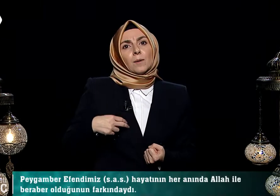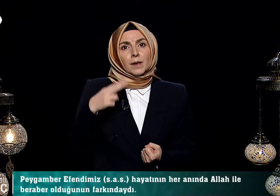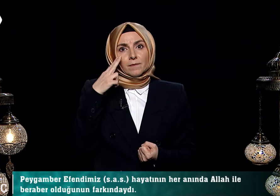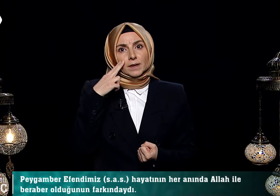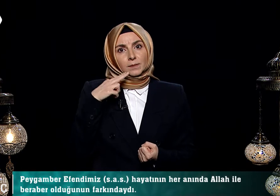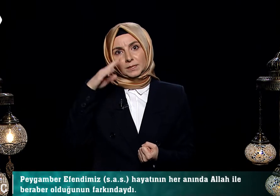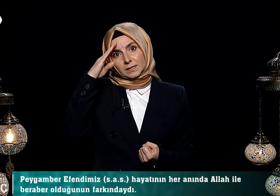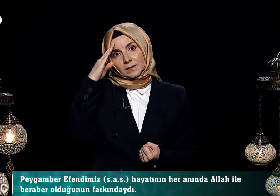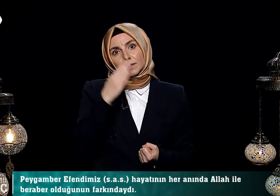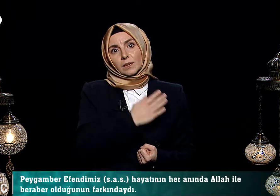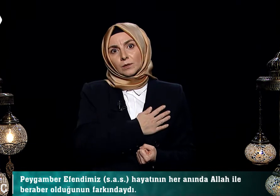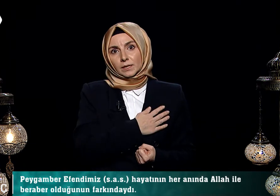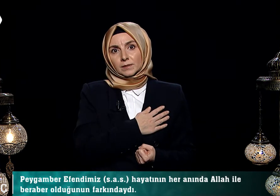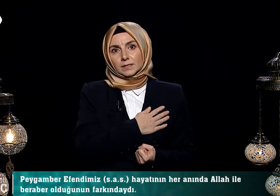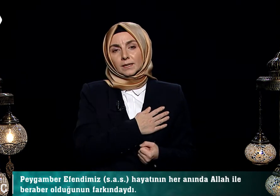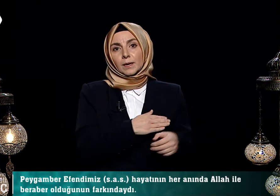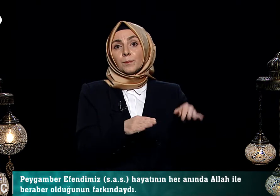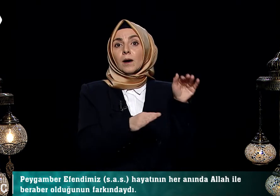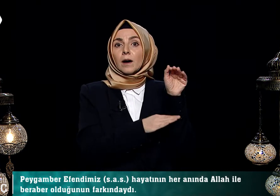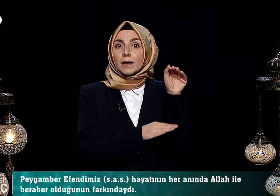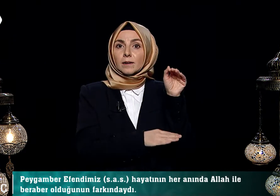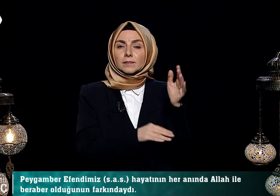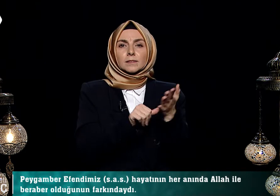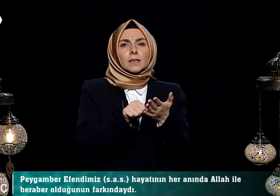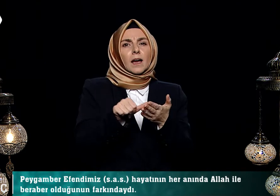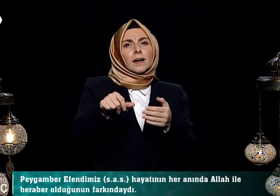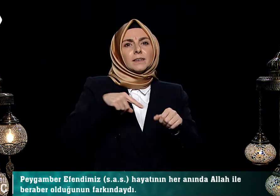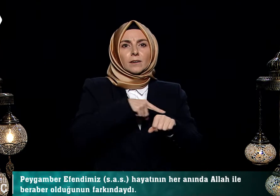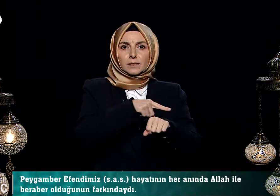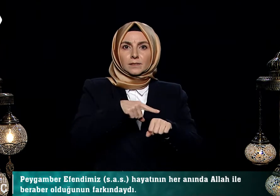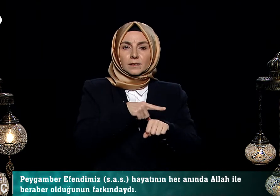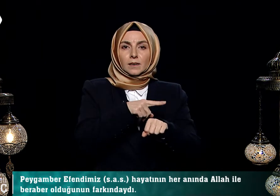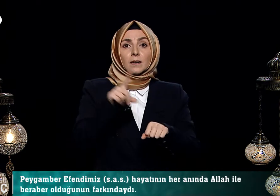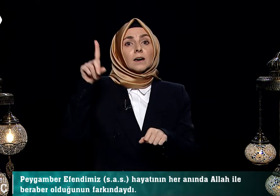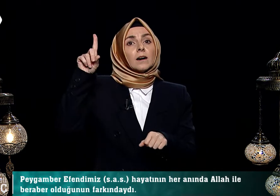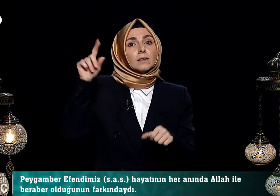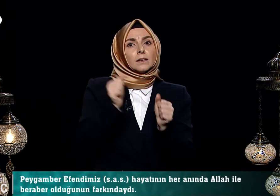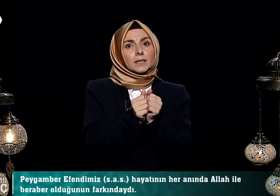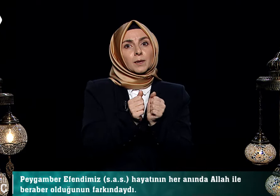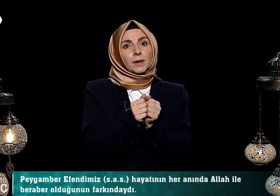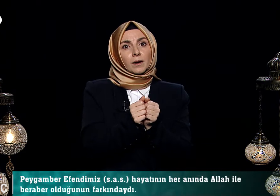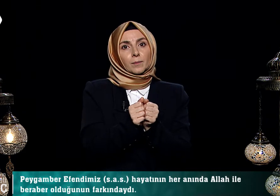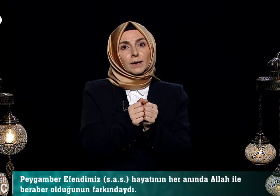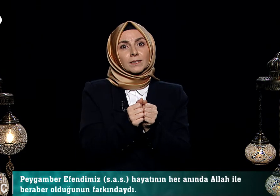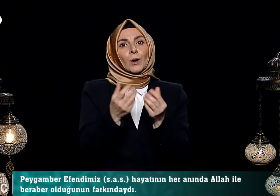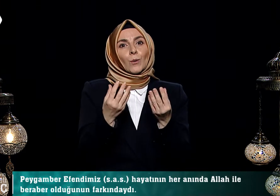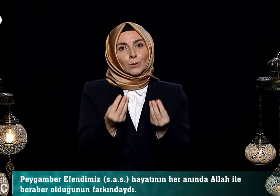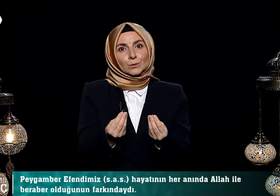Peygamber Efendimiz sallallahu aleyhi ve sellem hayatının her anında Allah ile beraber